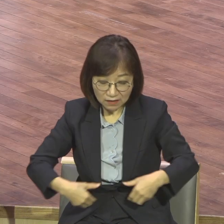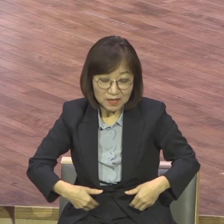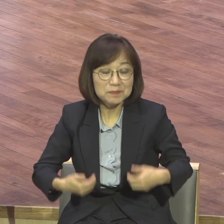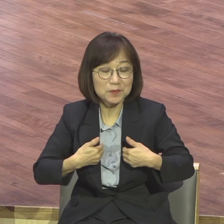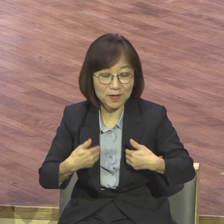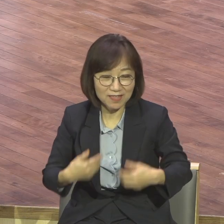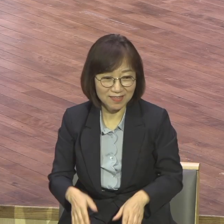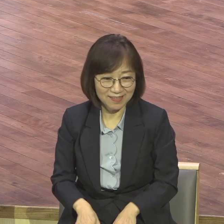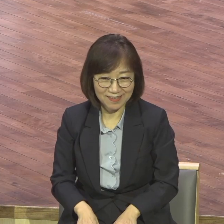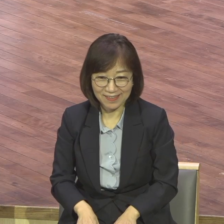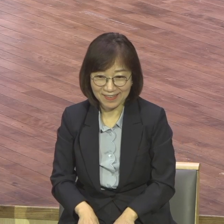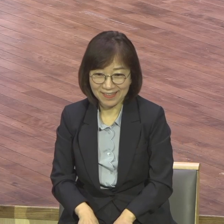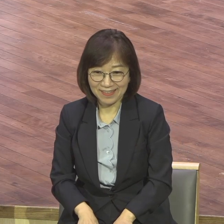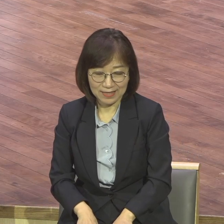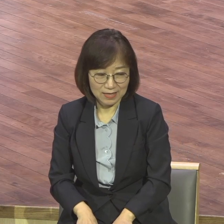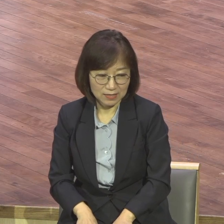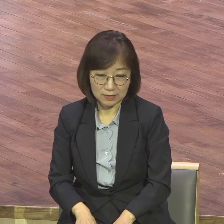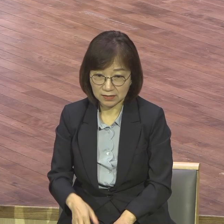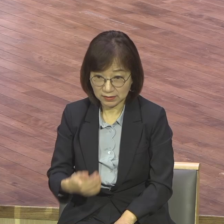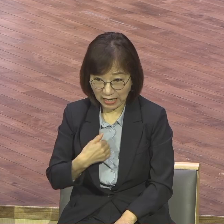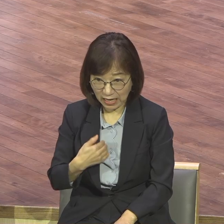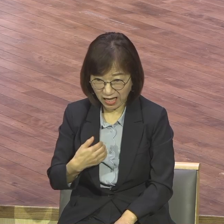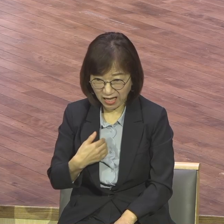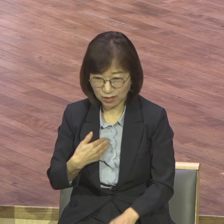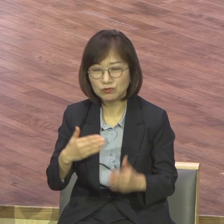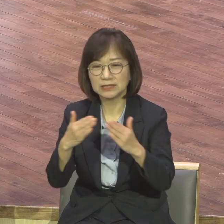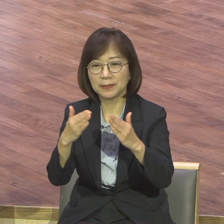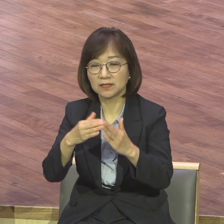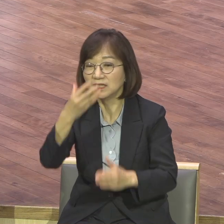저는요, 이게 쓰레기 채운 거 제 담당이에요.